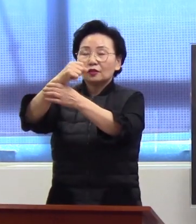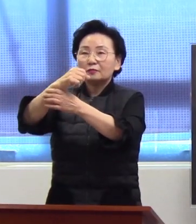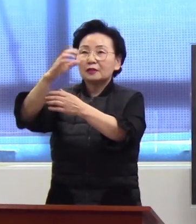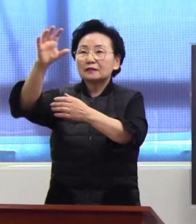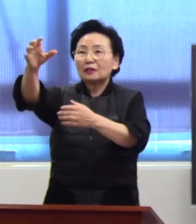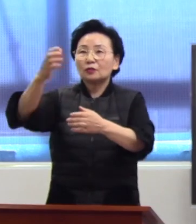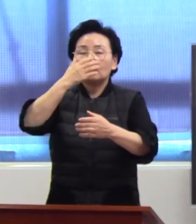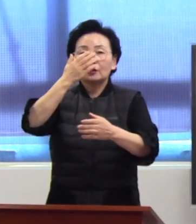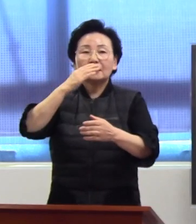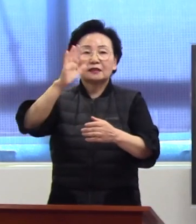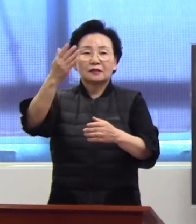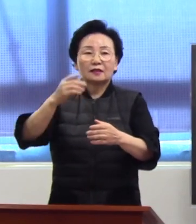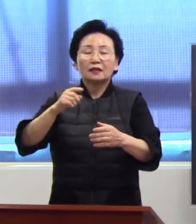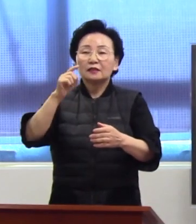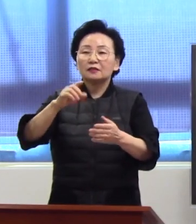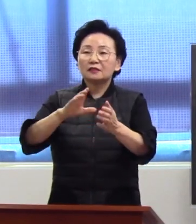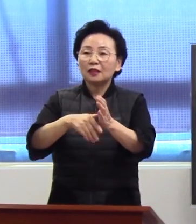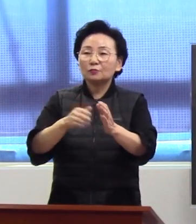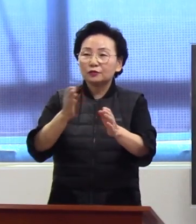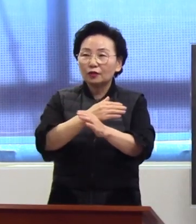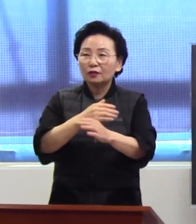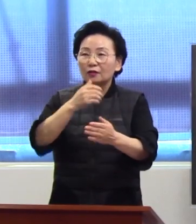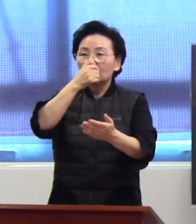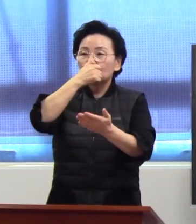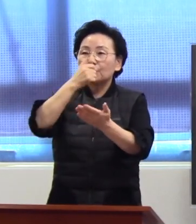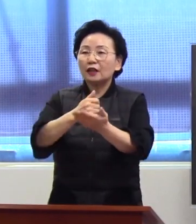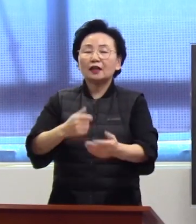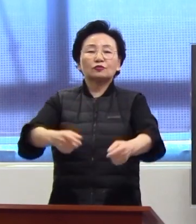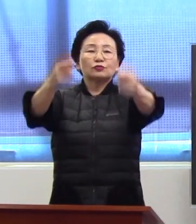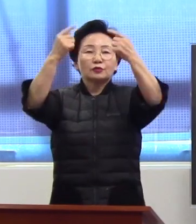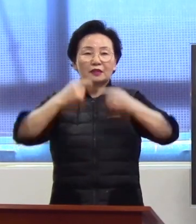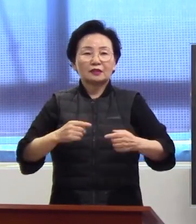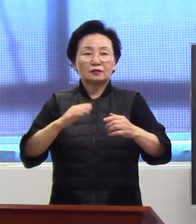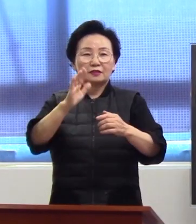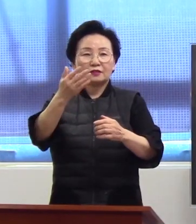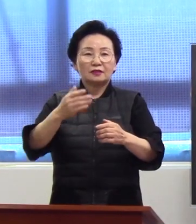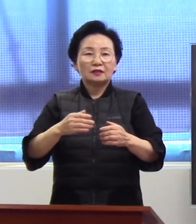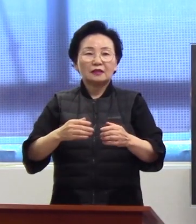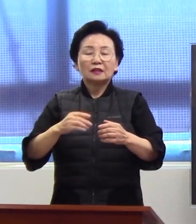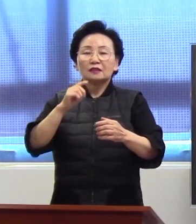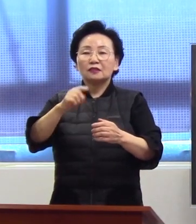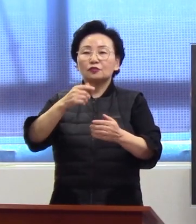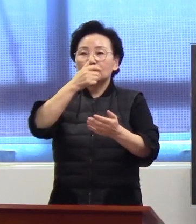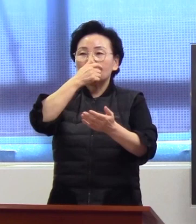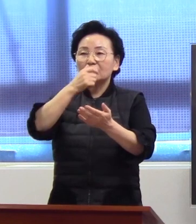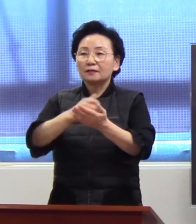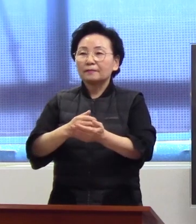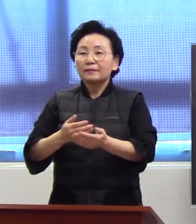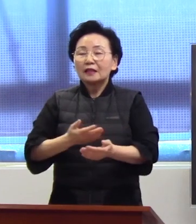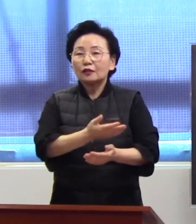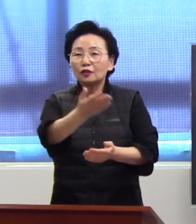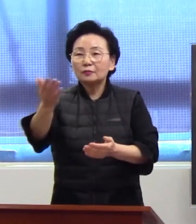열매를 따서 먹게 됐잖아. 그때부터 죄가 들어오게 된 거예요. 그 죄는